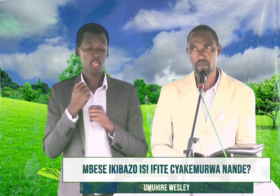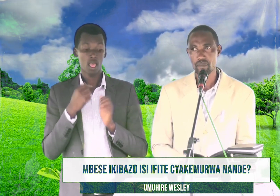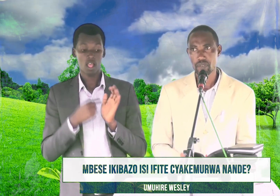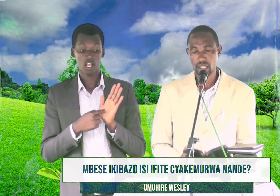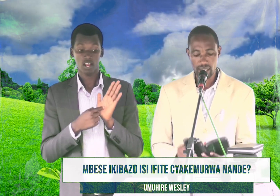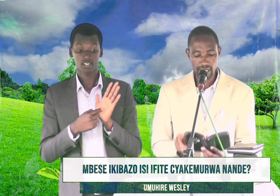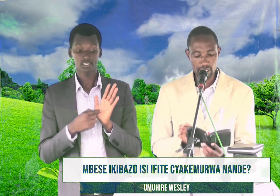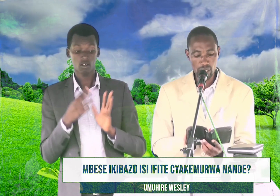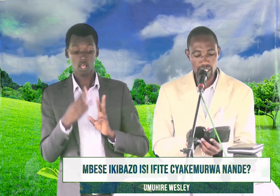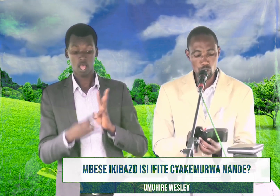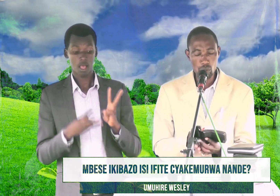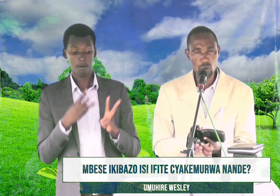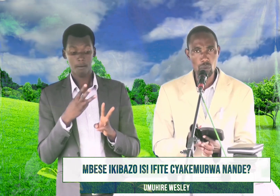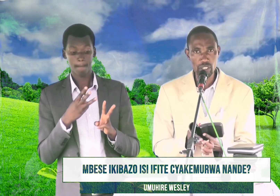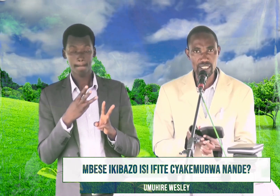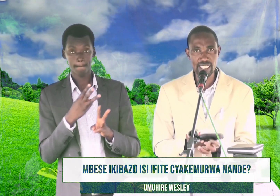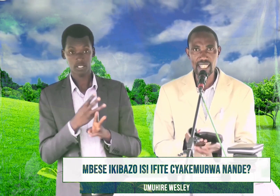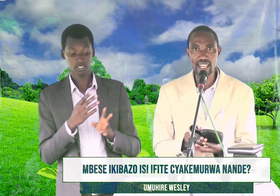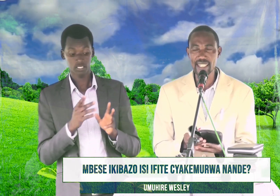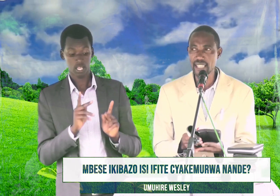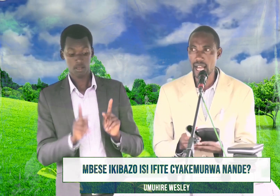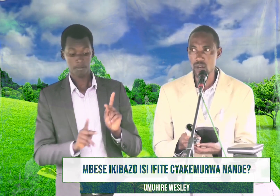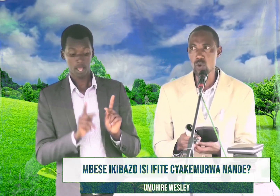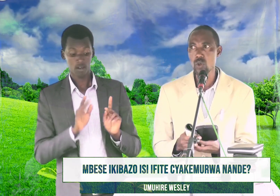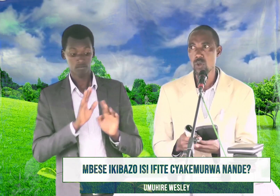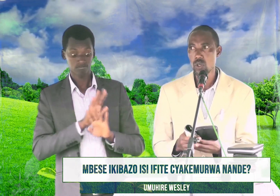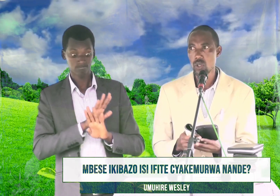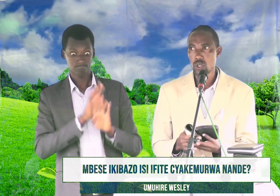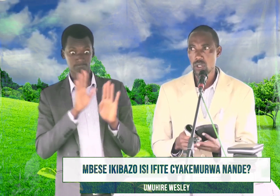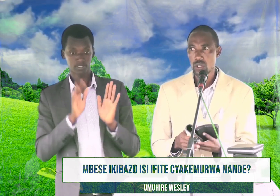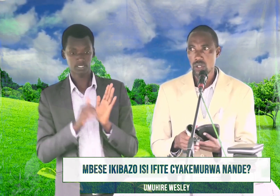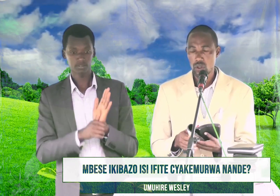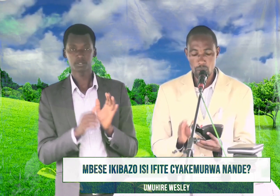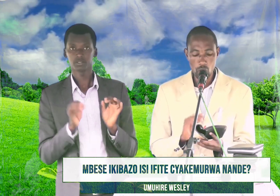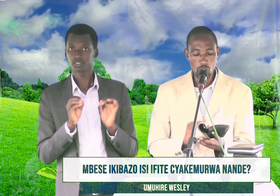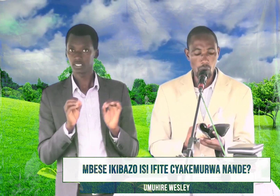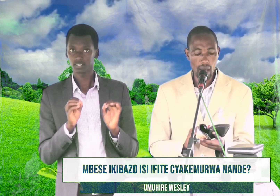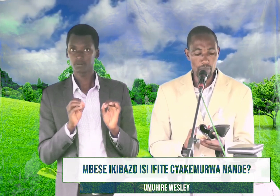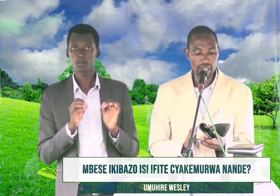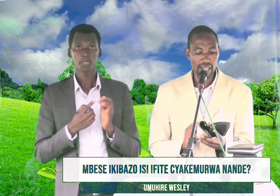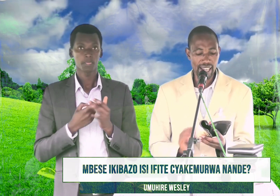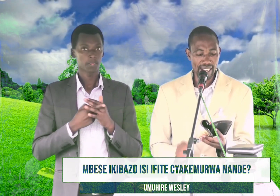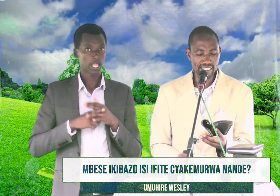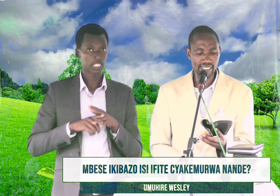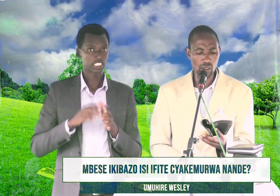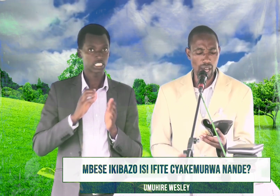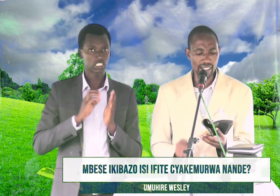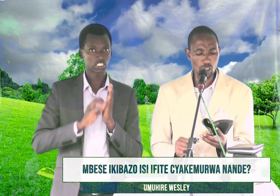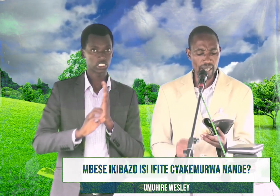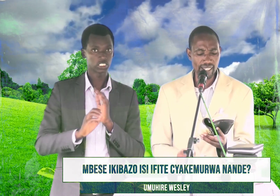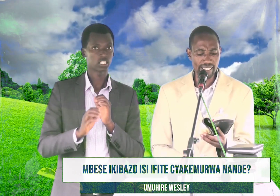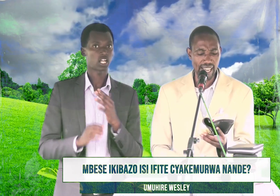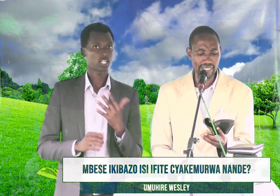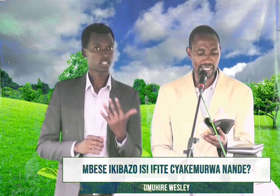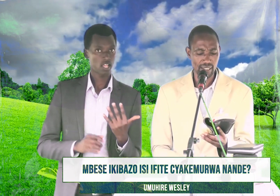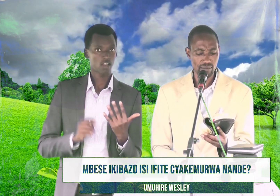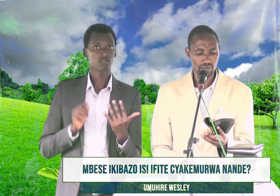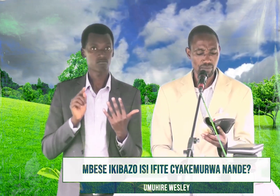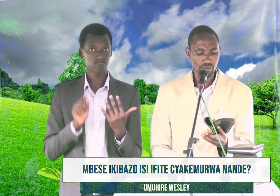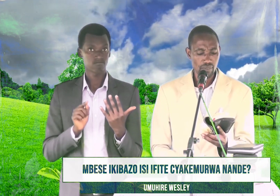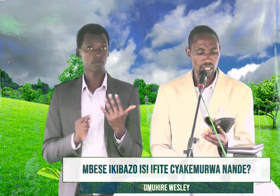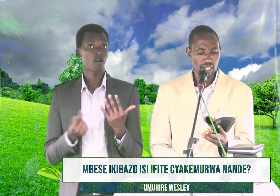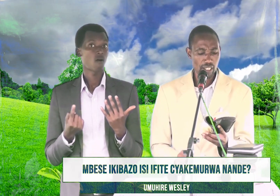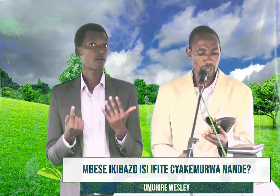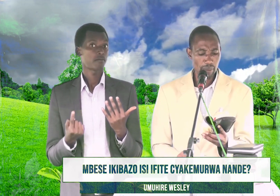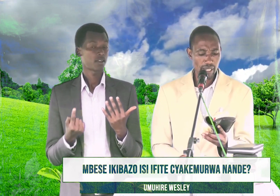ifite. Reka duhere mu gice cya gatanu umurongo wa mbere, haranditse ngo ariko bene data